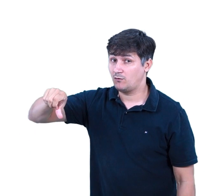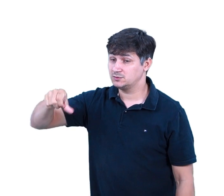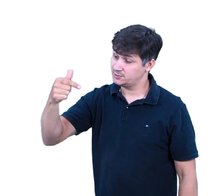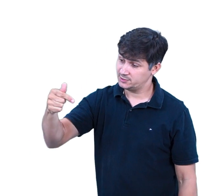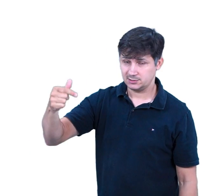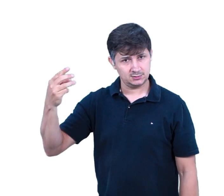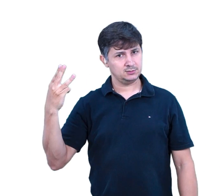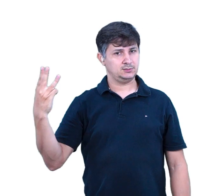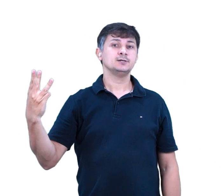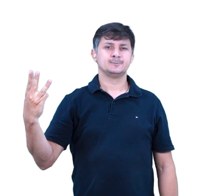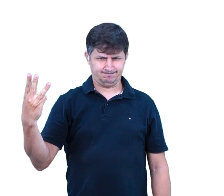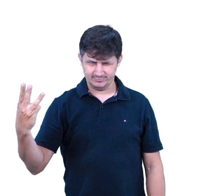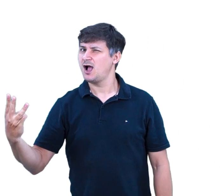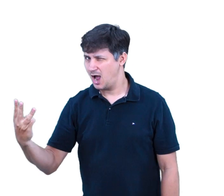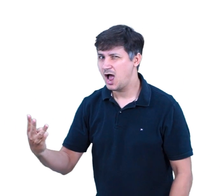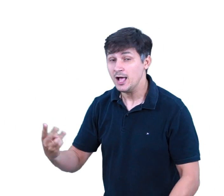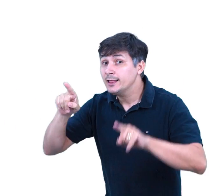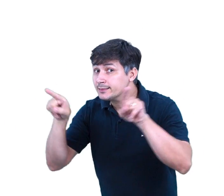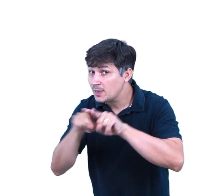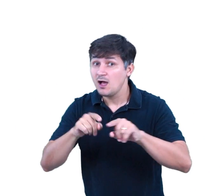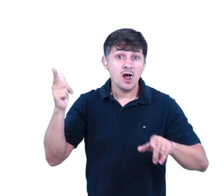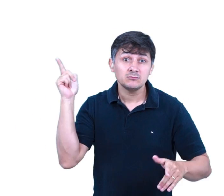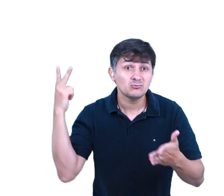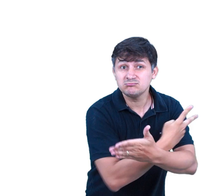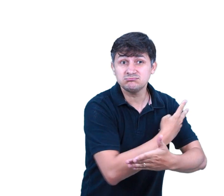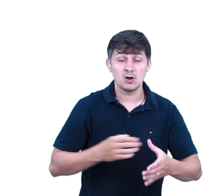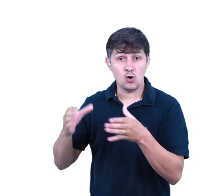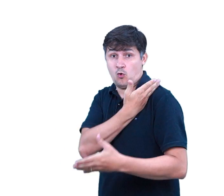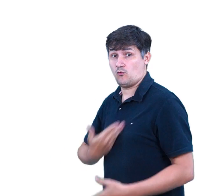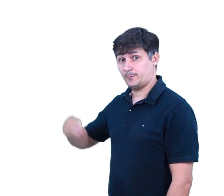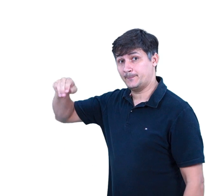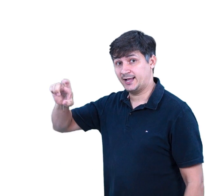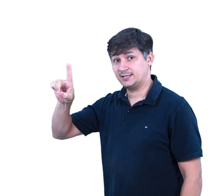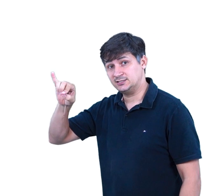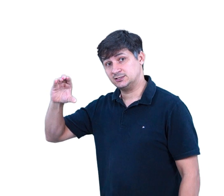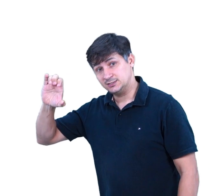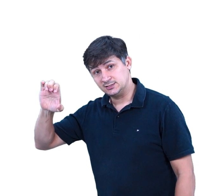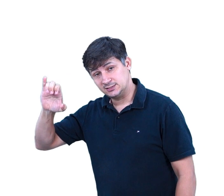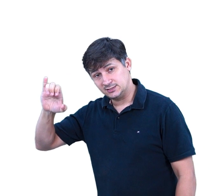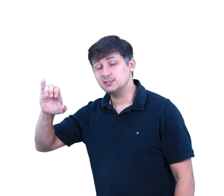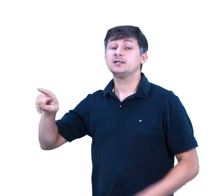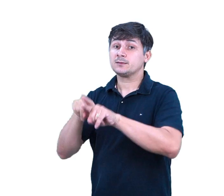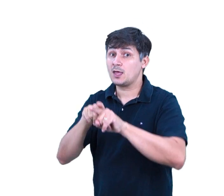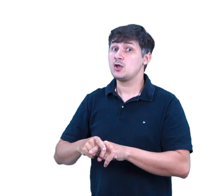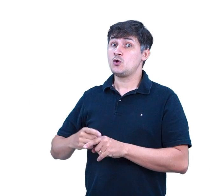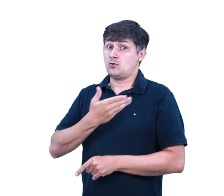1973, já causando instabilidade no governo Médici e no regime militar de forma geral. Começam a perder